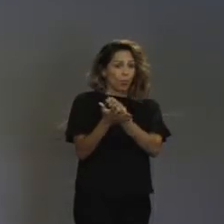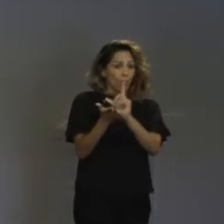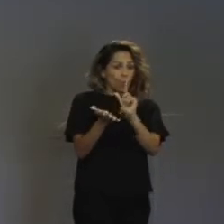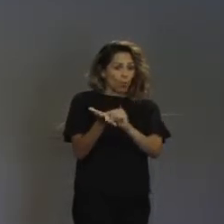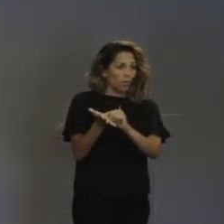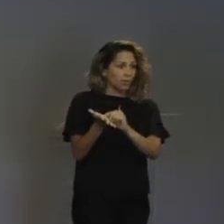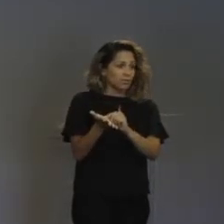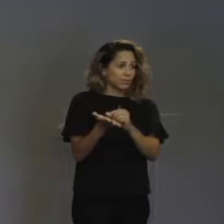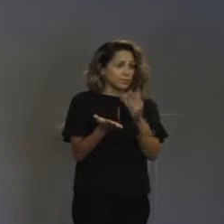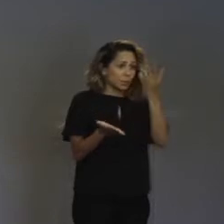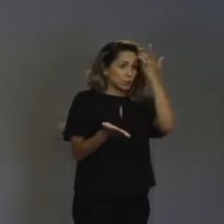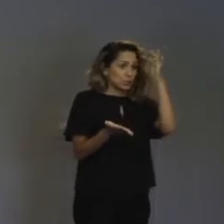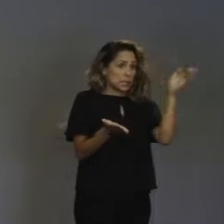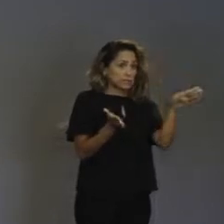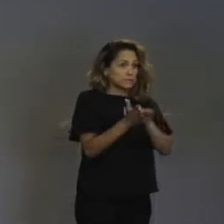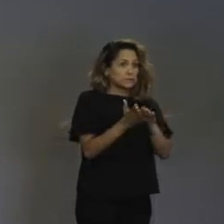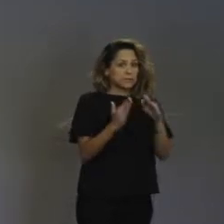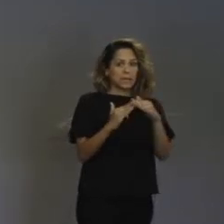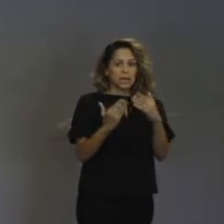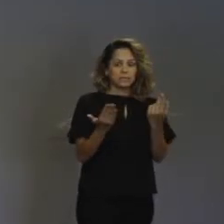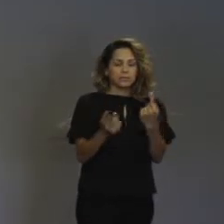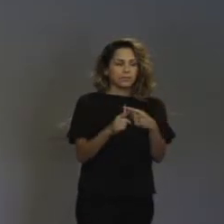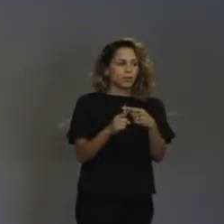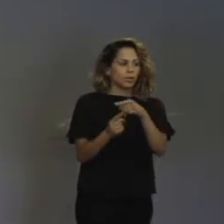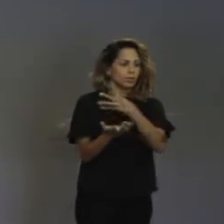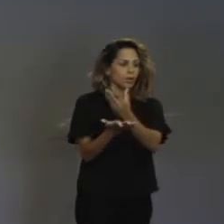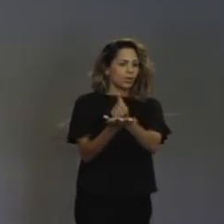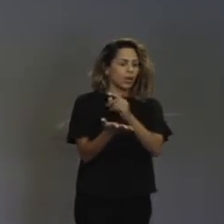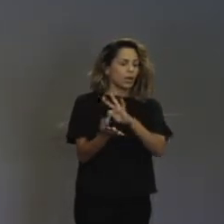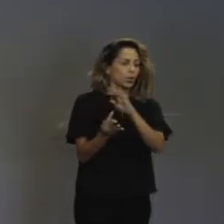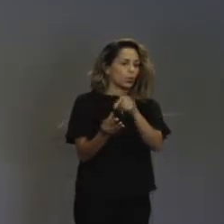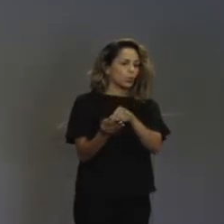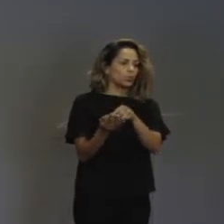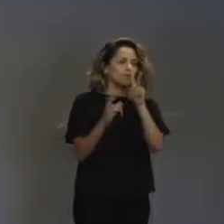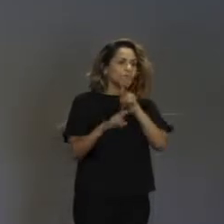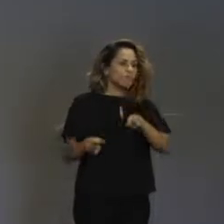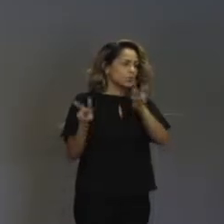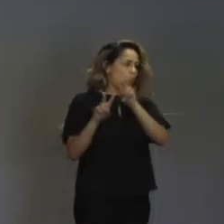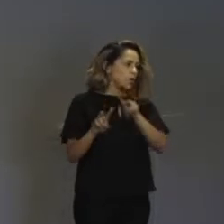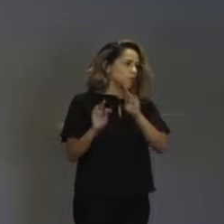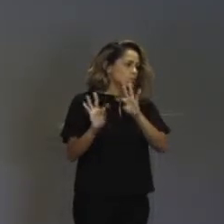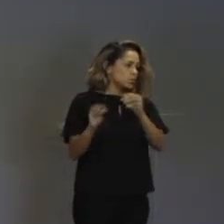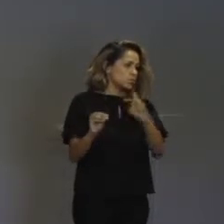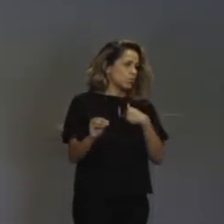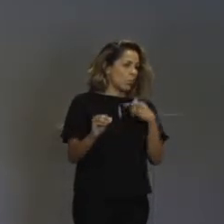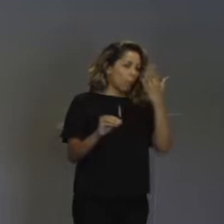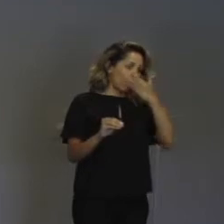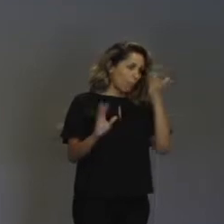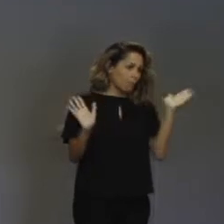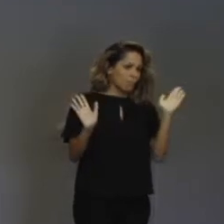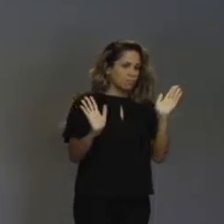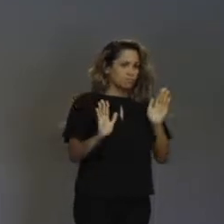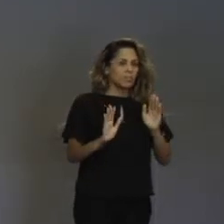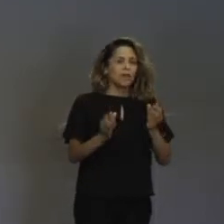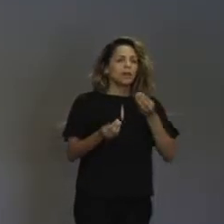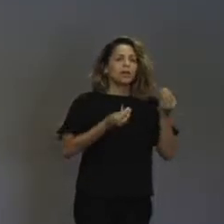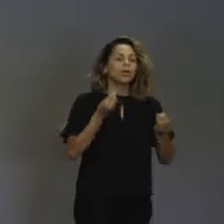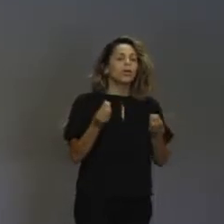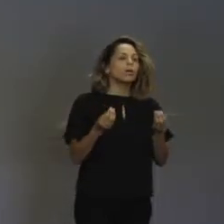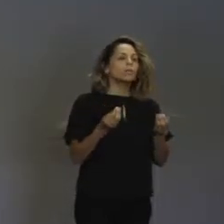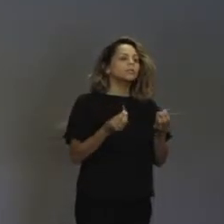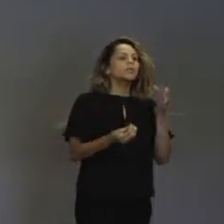delegando a esses aplicativos a capacidade de visualização espacial. E aí, como é que a gente se vira se no futuro a visualização espacial